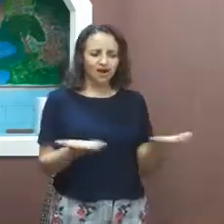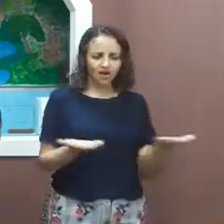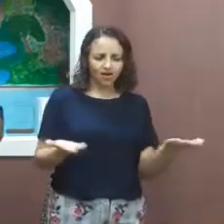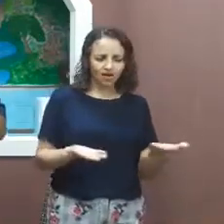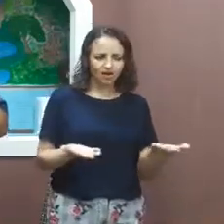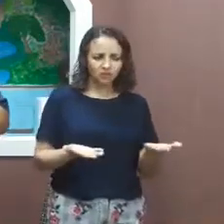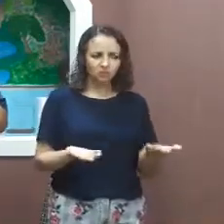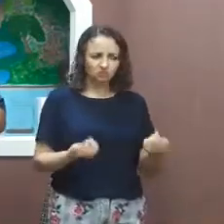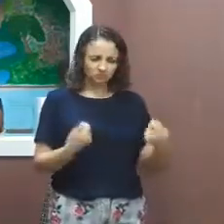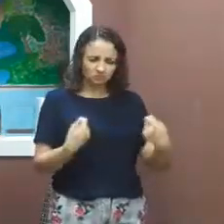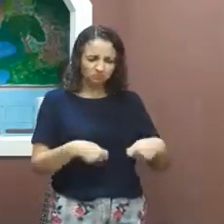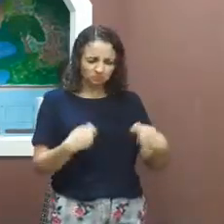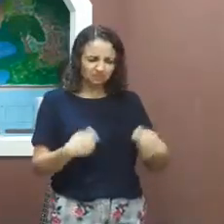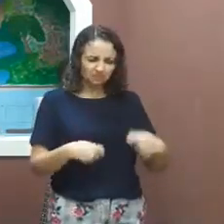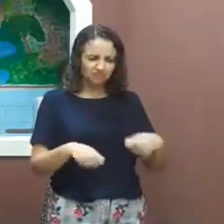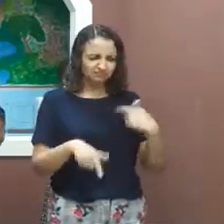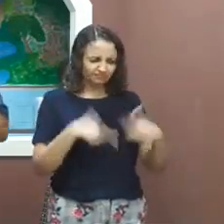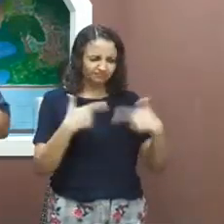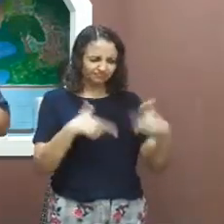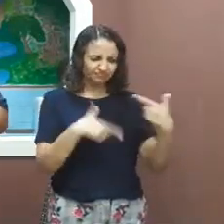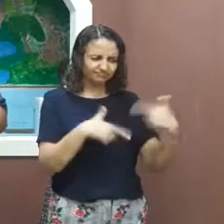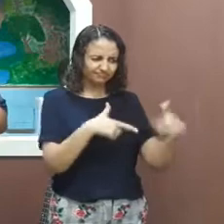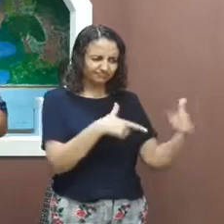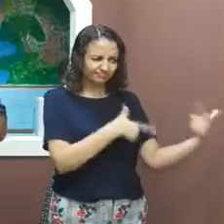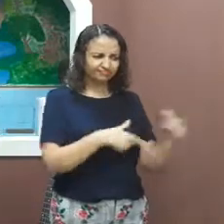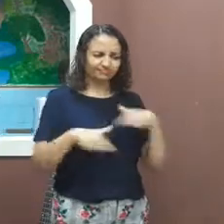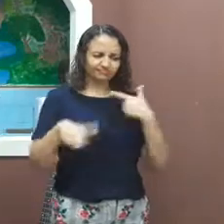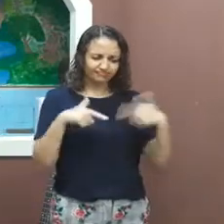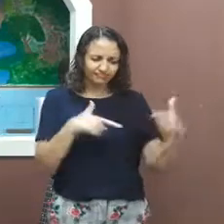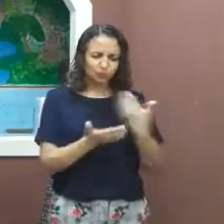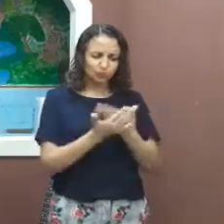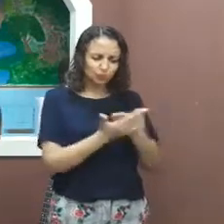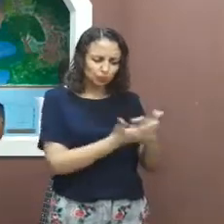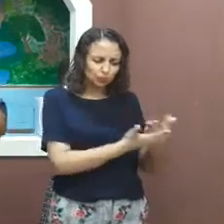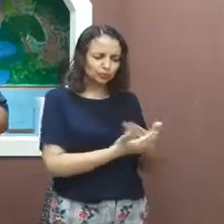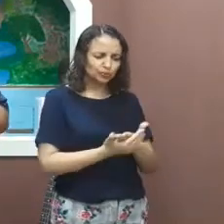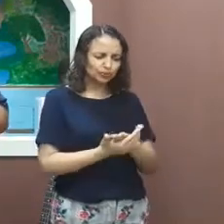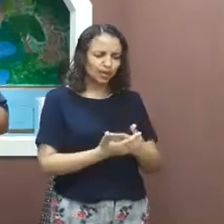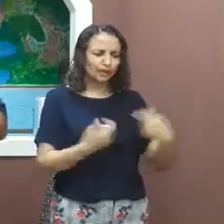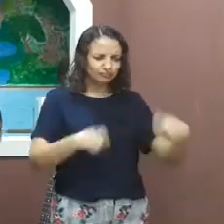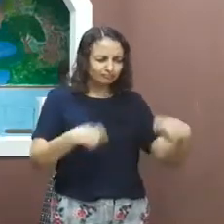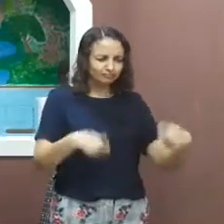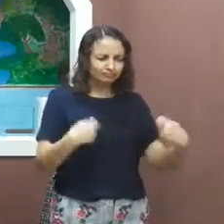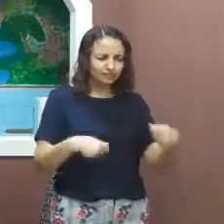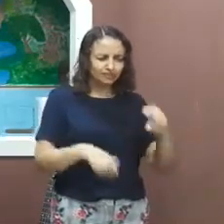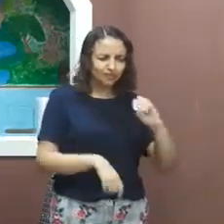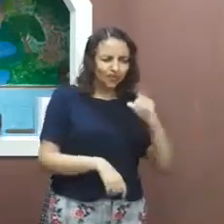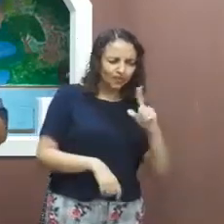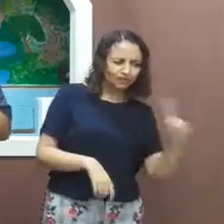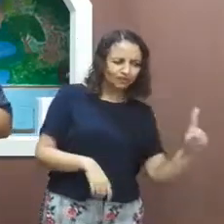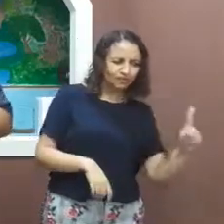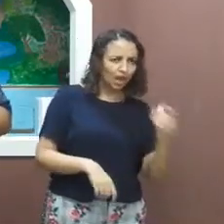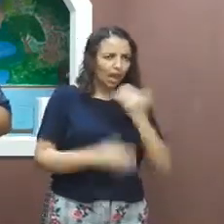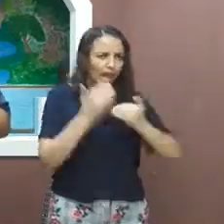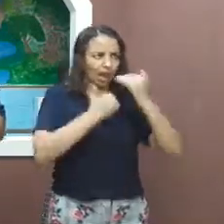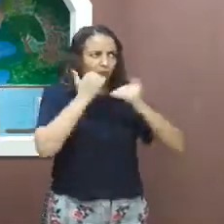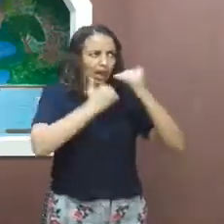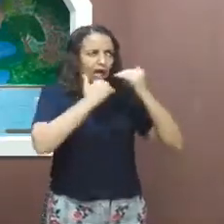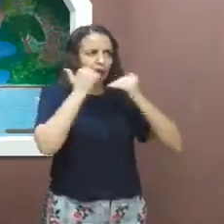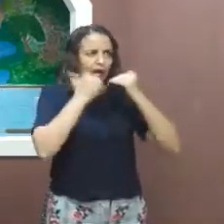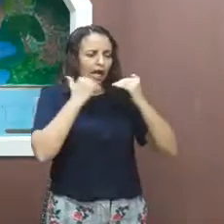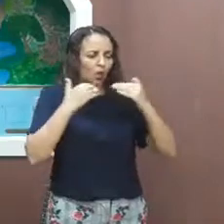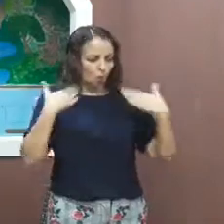há necessidade do tanto você trabalha? Há necessidade do tanto você estuda? Há necessidade do tanto você come? Há necessidade do tanto você